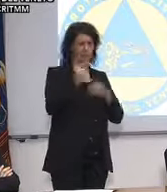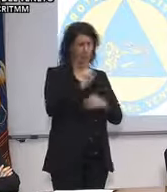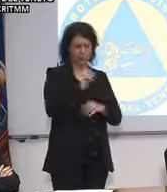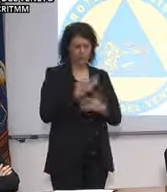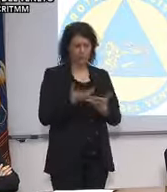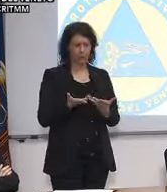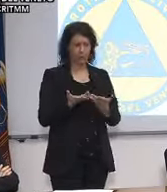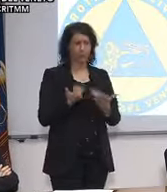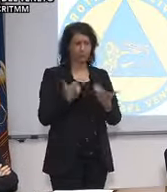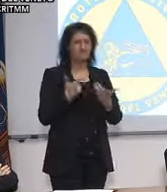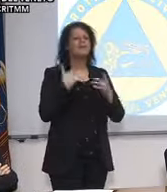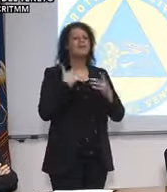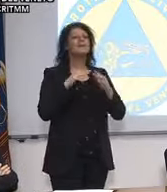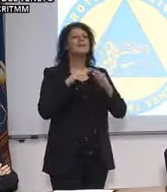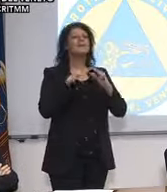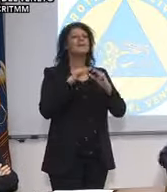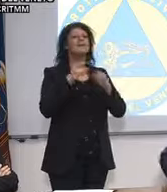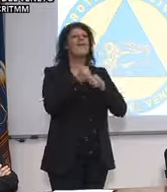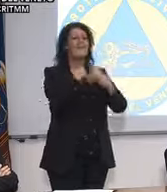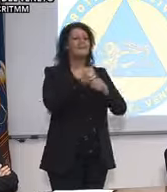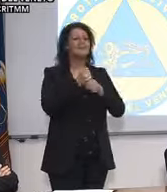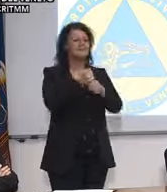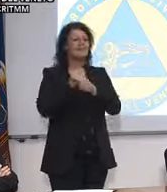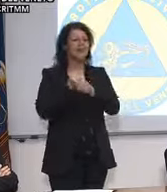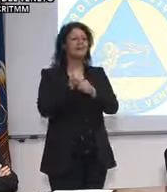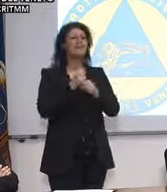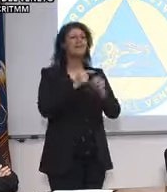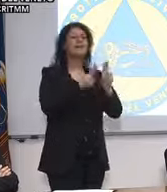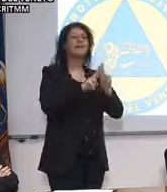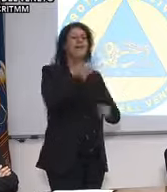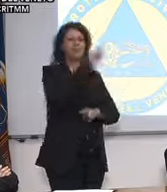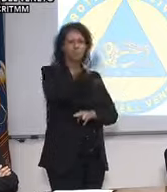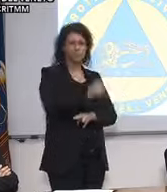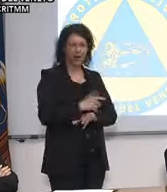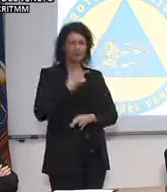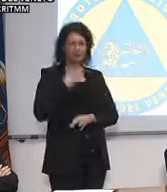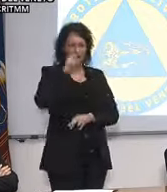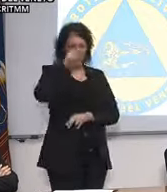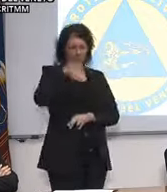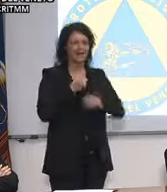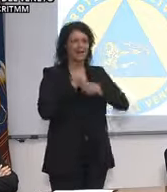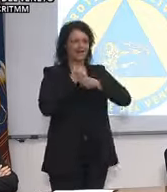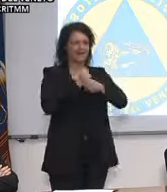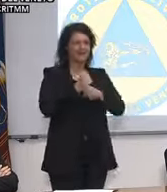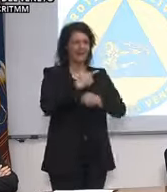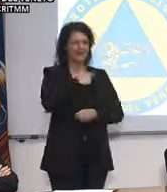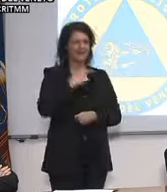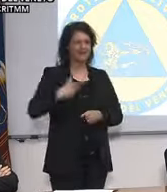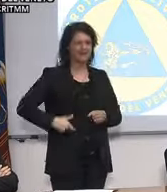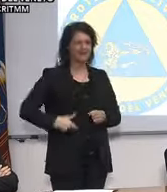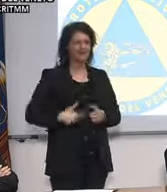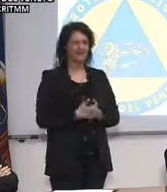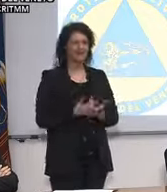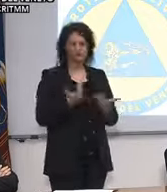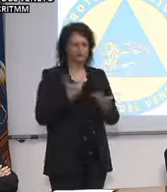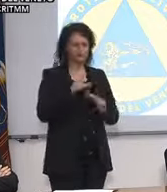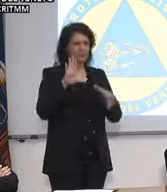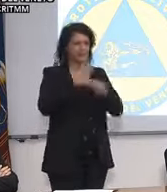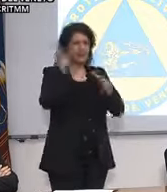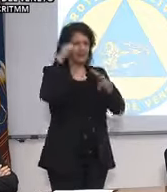tavolo è unico nazionale, le linee guida vengono fatte a quel tavolo, cioè i sindaci sono assolutamente parte integrante di questa